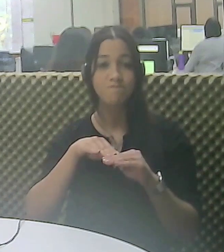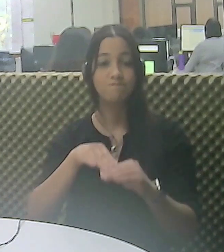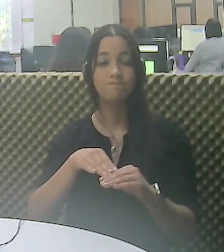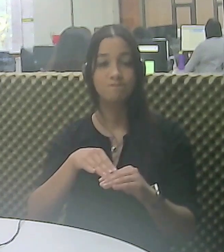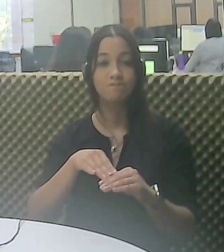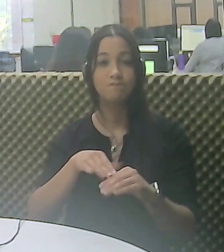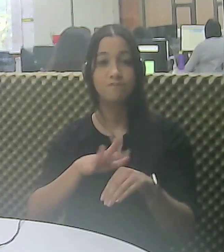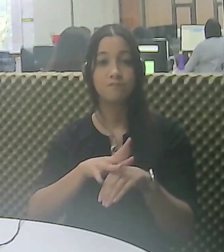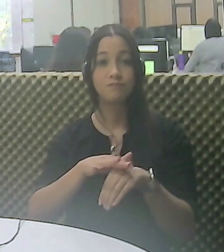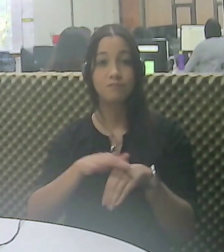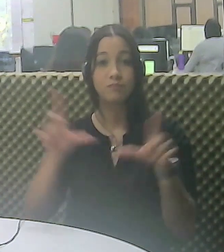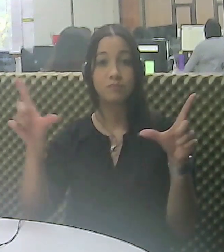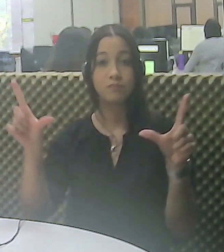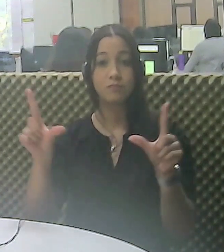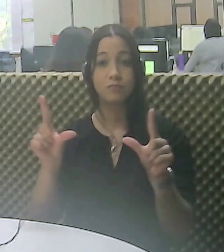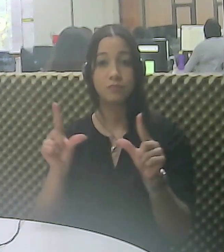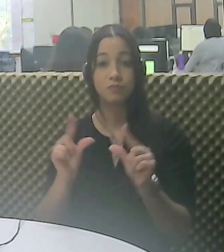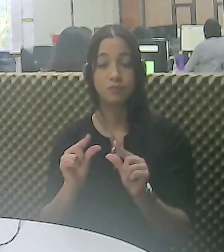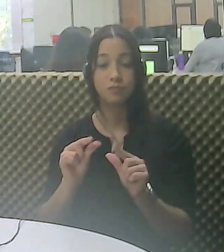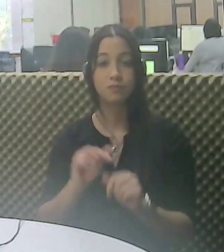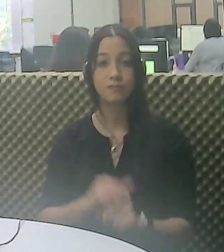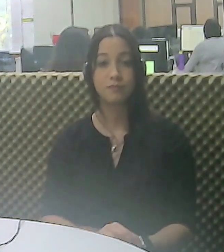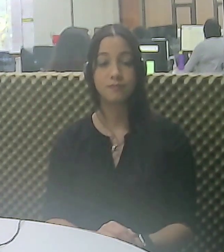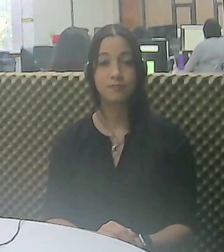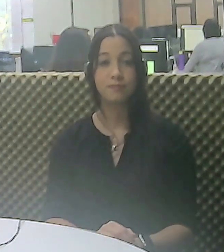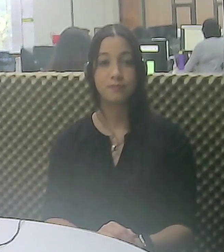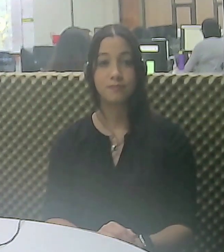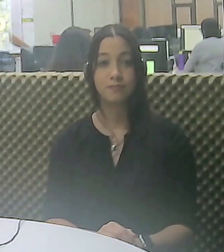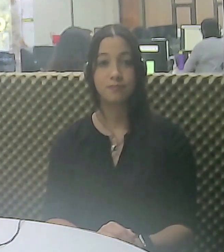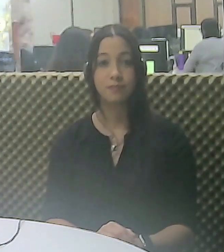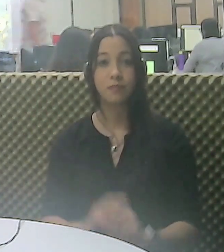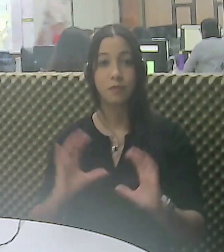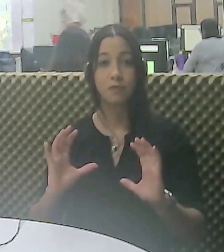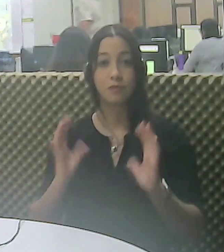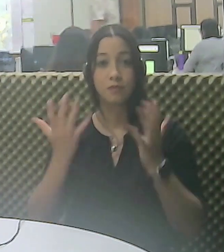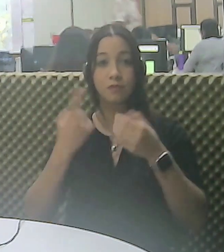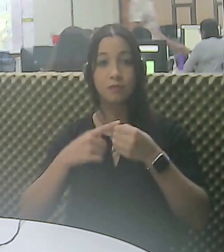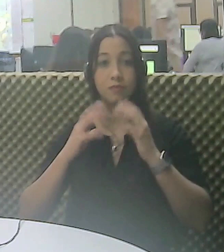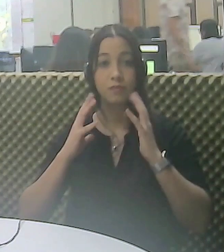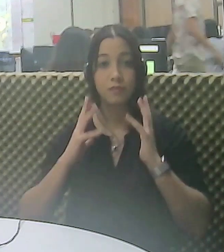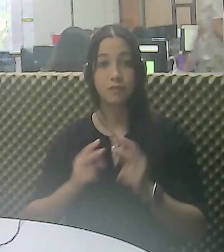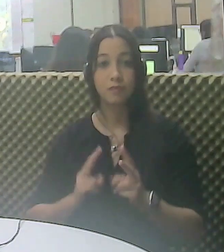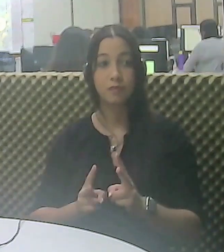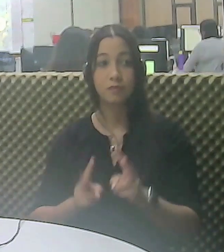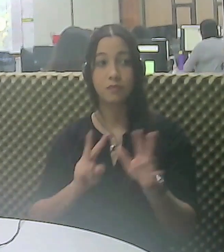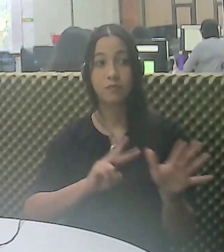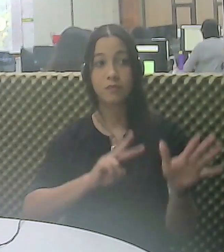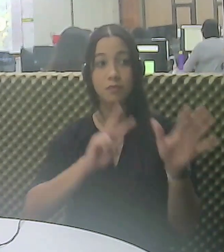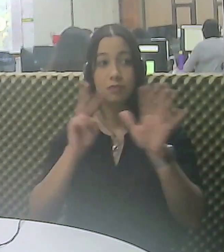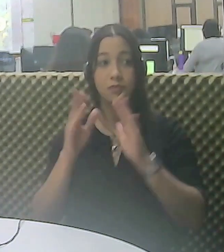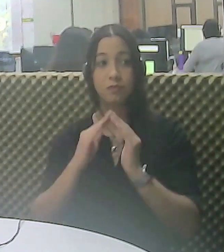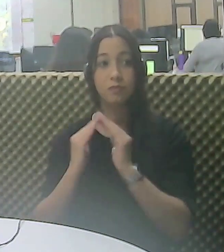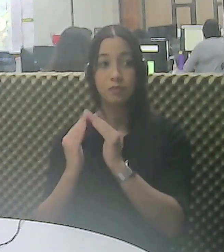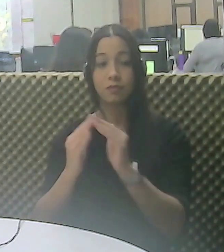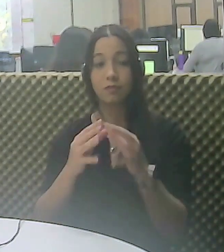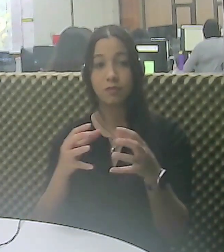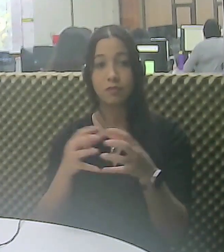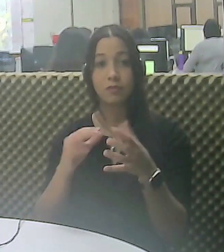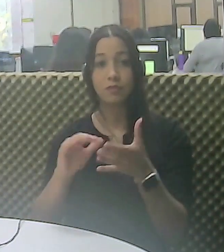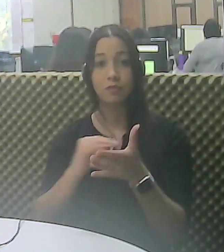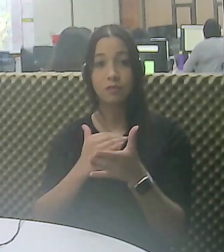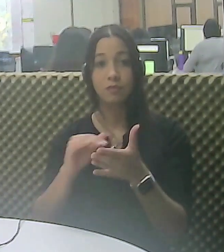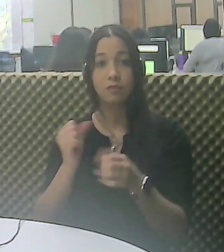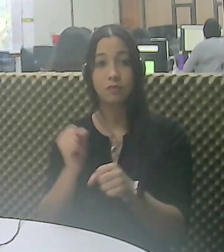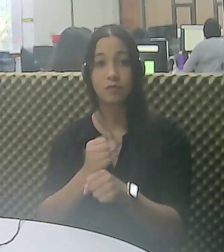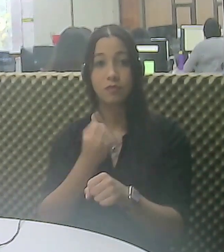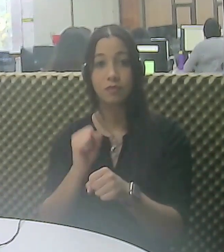nessa transmissão que acontece no local. O Mutirão Cidade Limpa segue nesta semana nos bairros com equipes das Secretarias